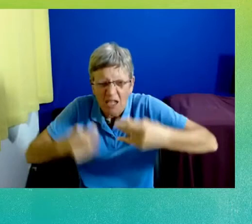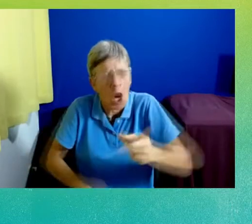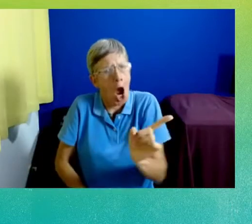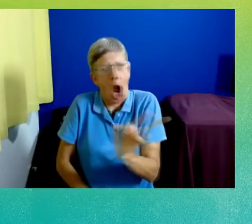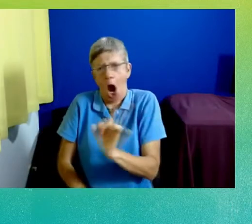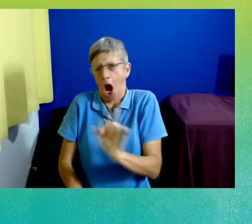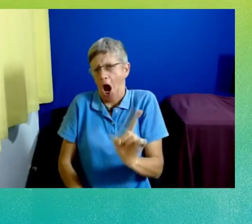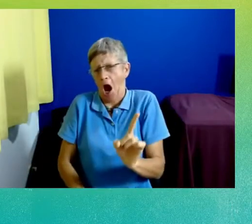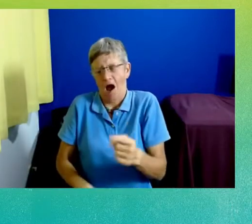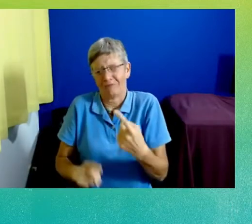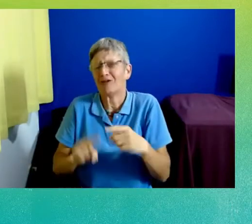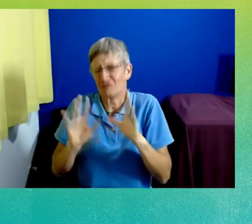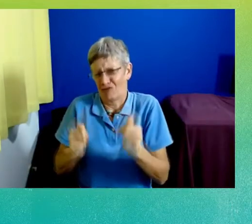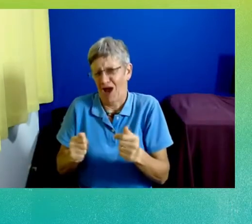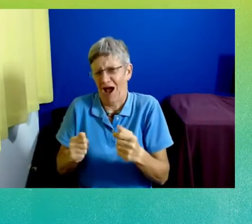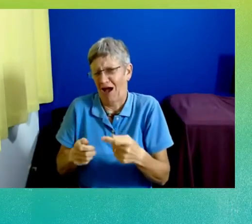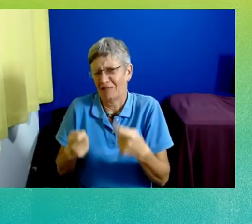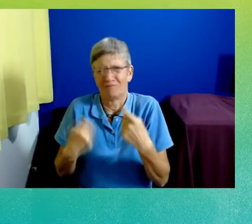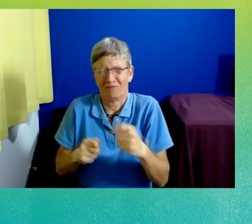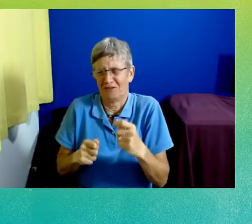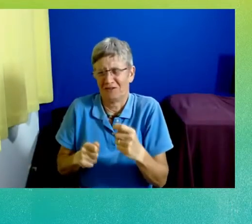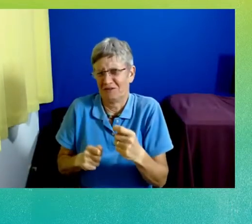numa comparação.